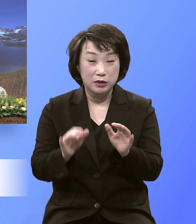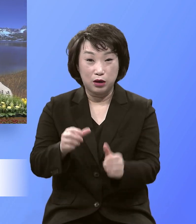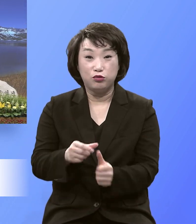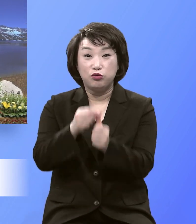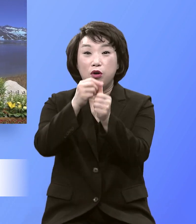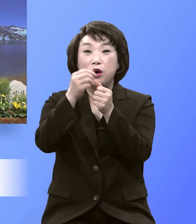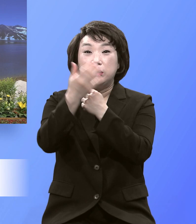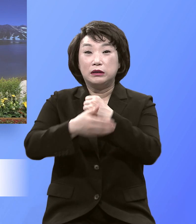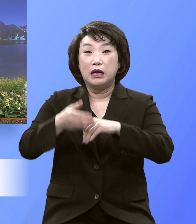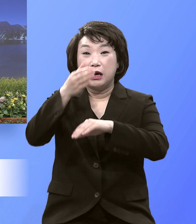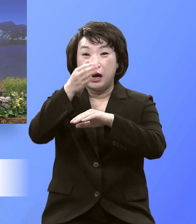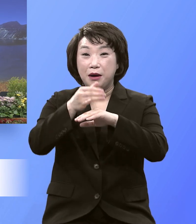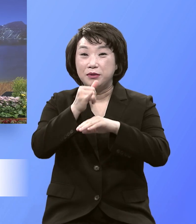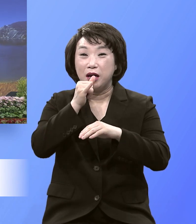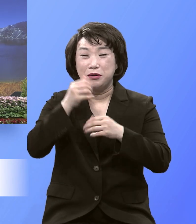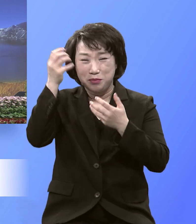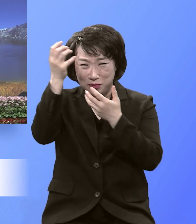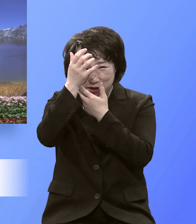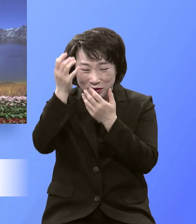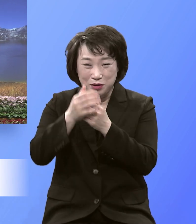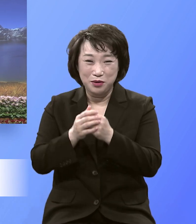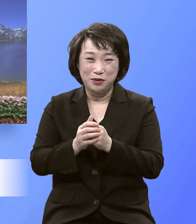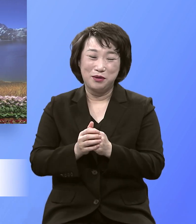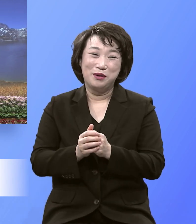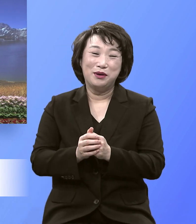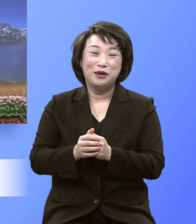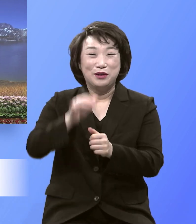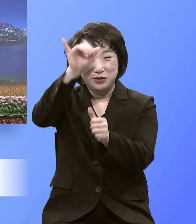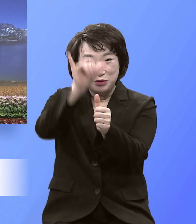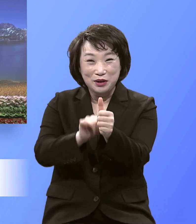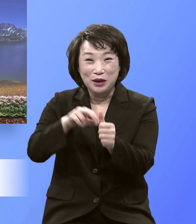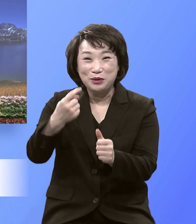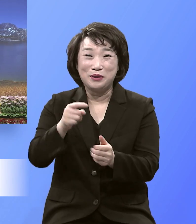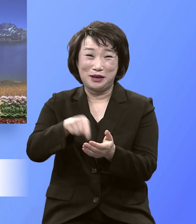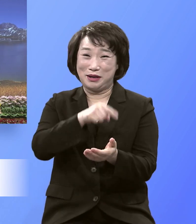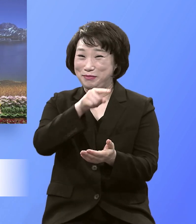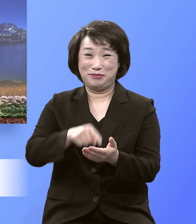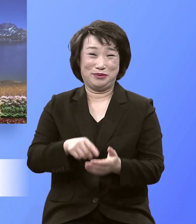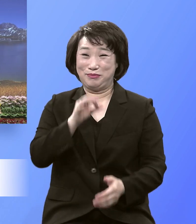구원받은 은혜 감사해서 미치도록 해도 갚을 길 없는 은혜.